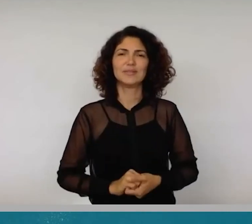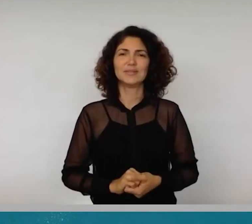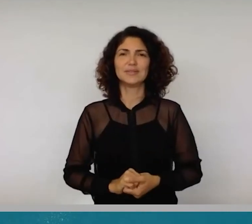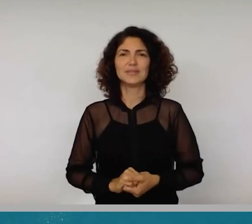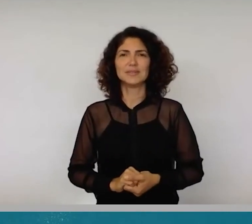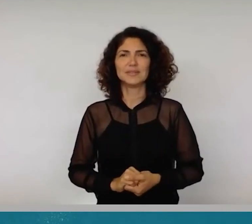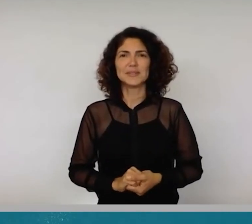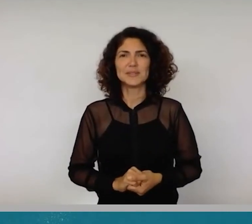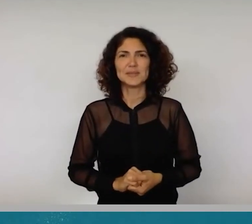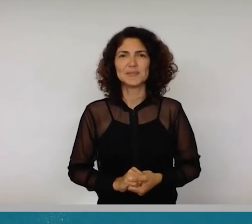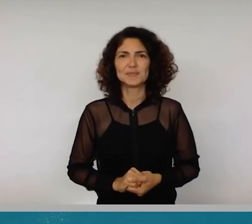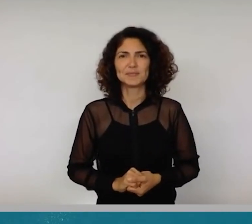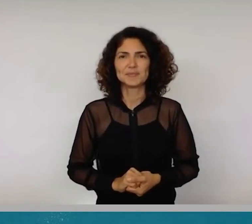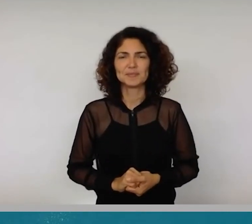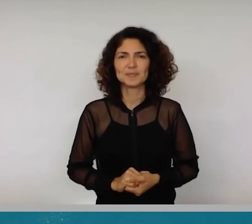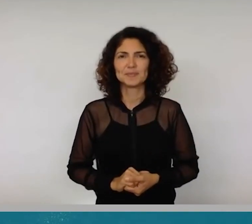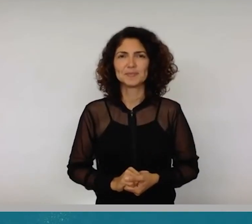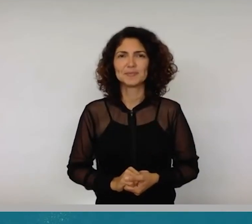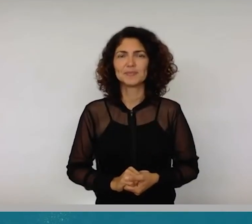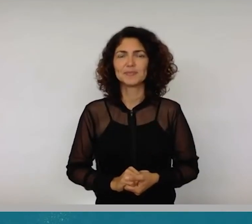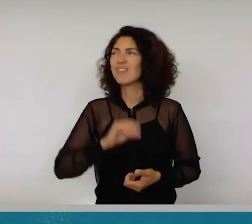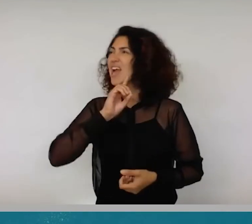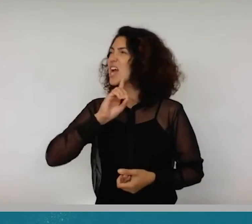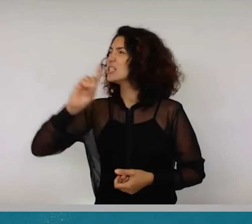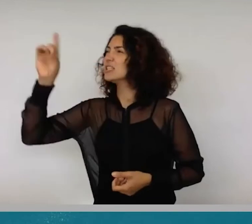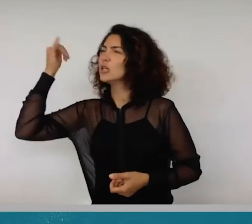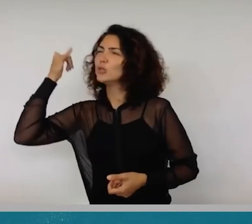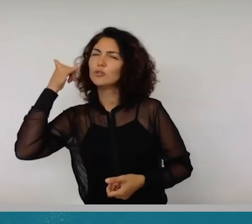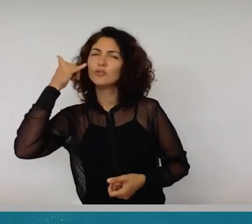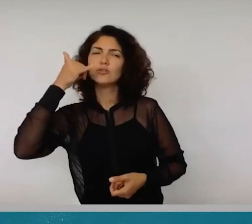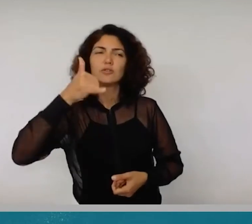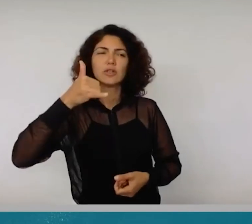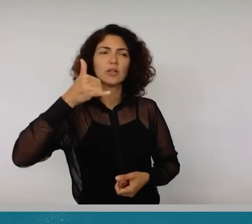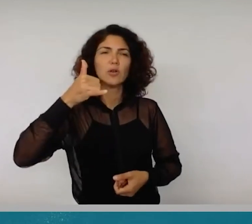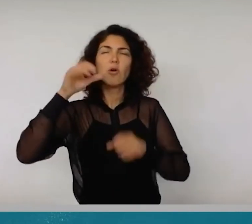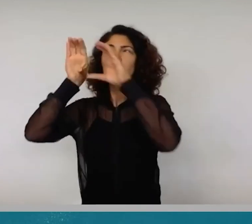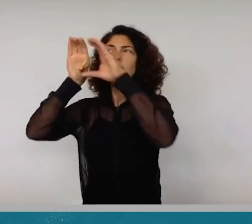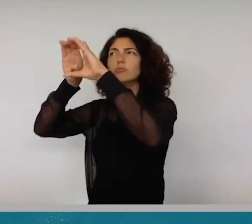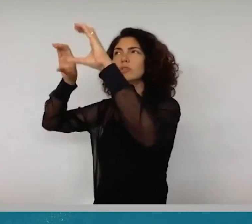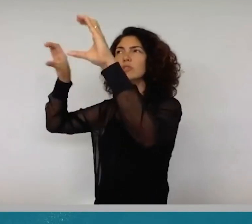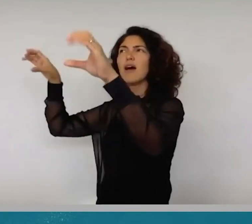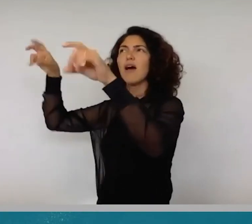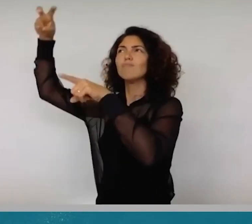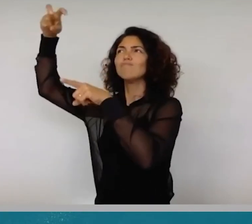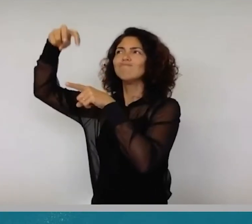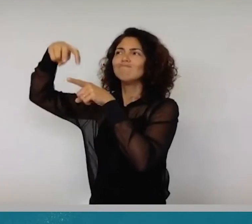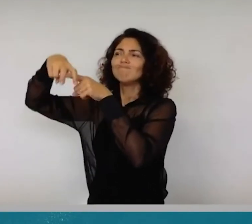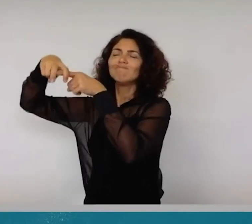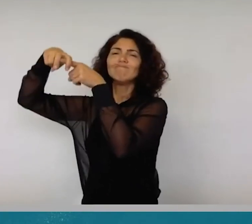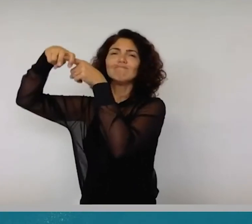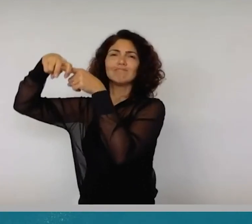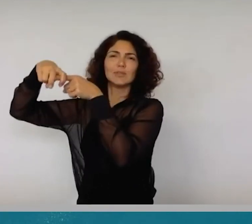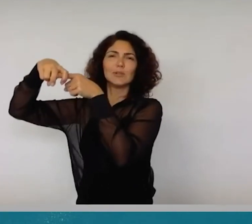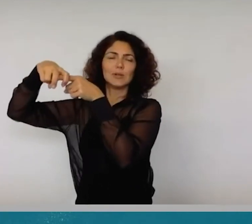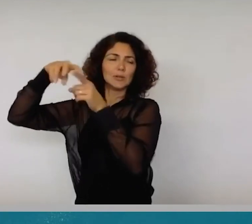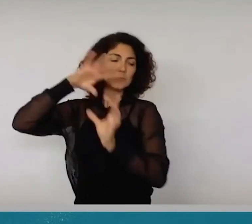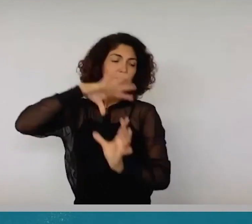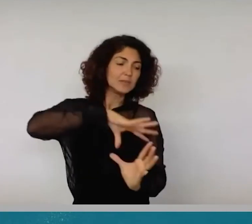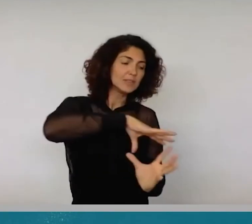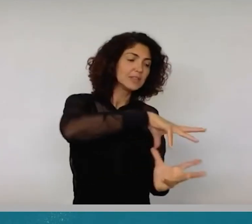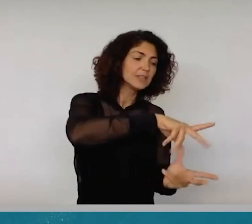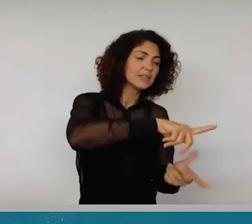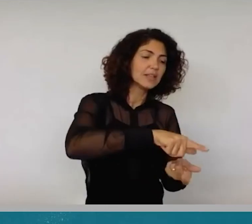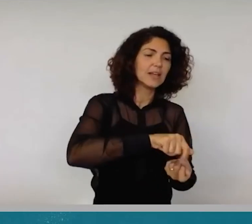Eis a palavra do Senhor: o céu é o meu trono, e a terra o estrado dos meus pés. Sendo assim,